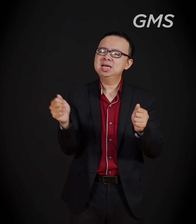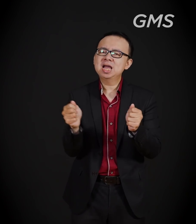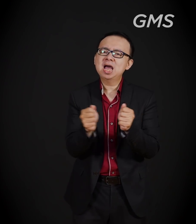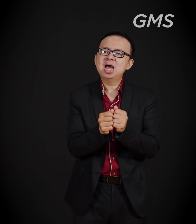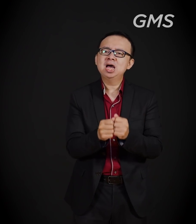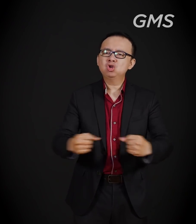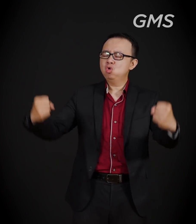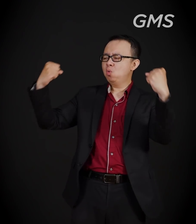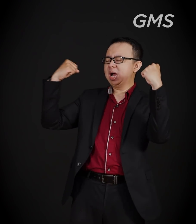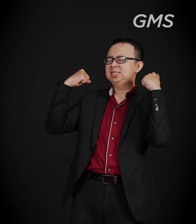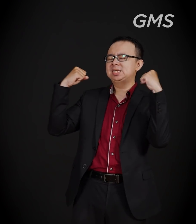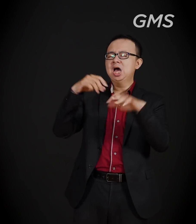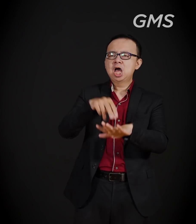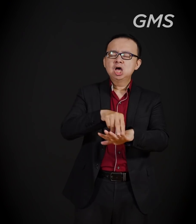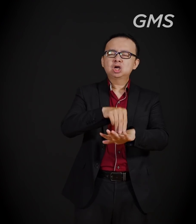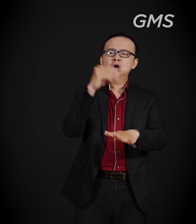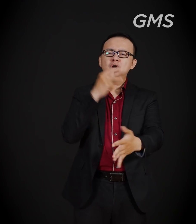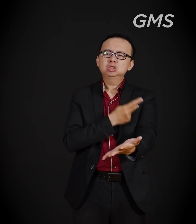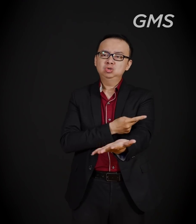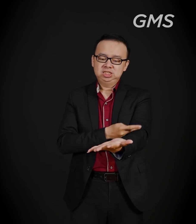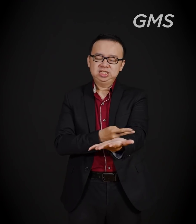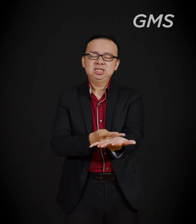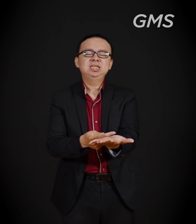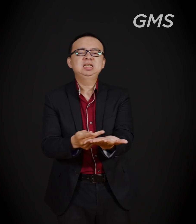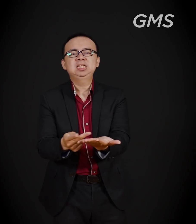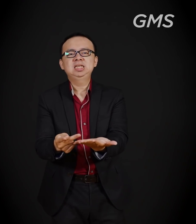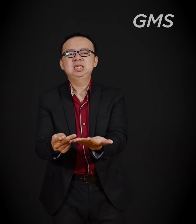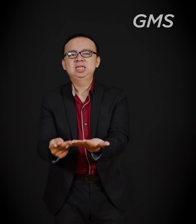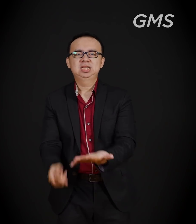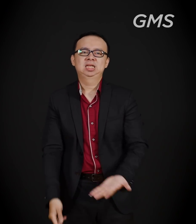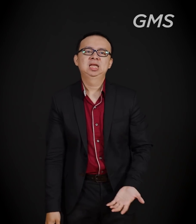Tuhan dengan kuasa Roh Suci.